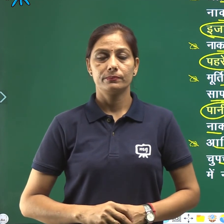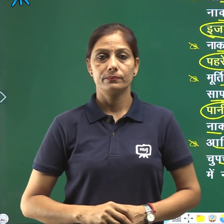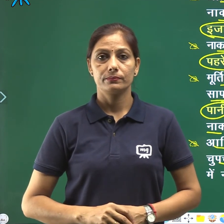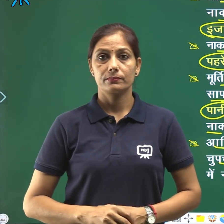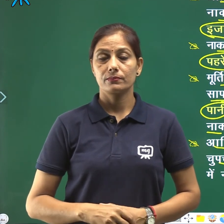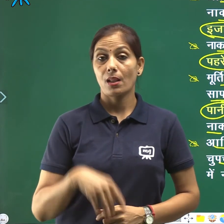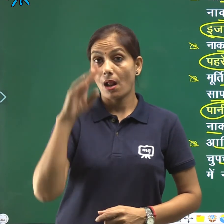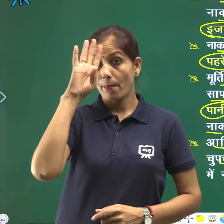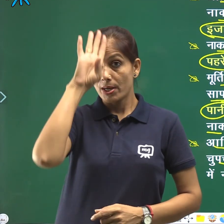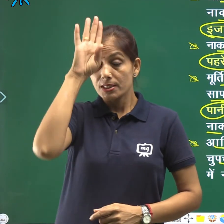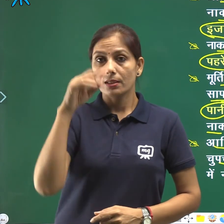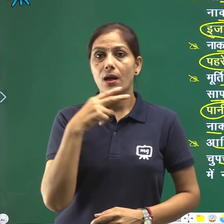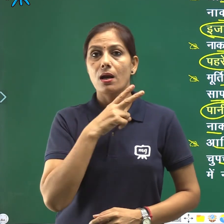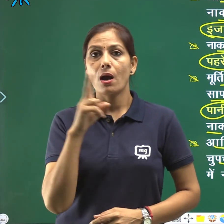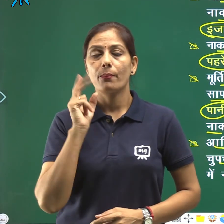जॉर्ज पंचम की